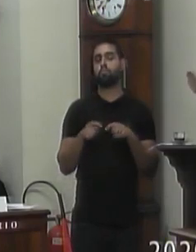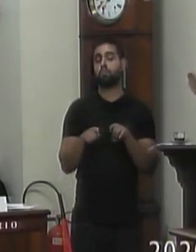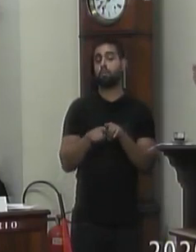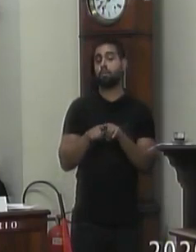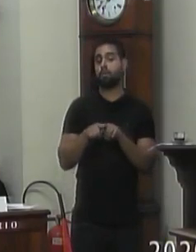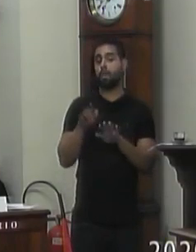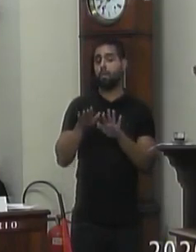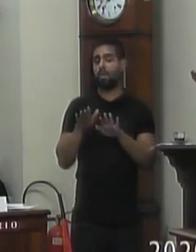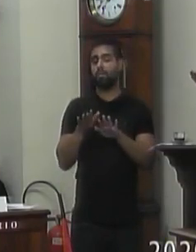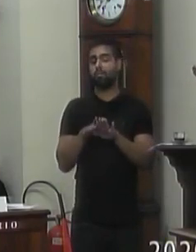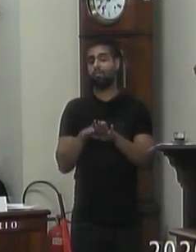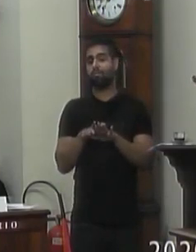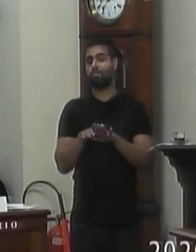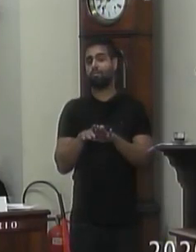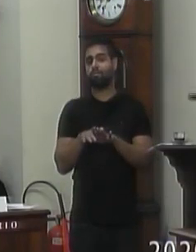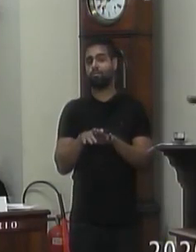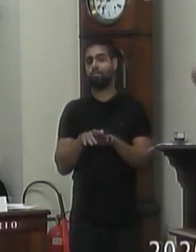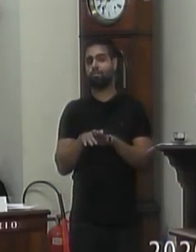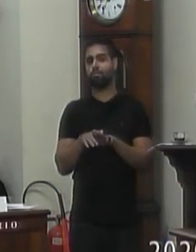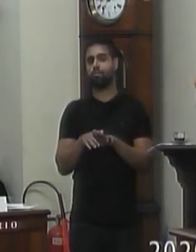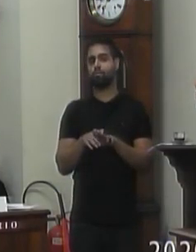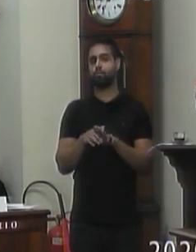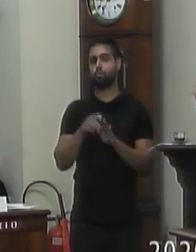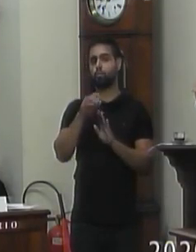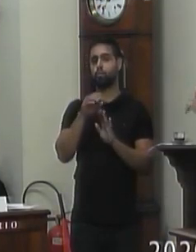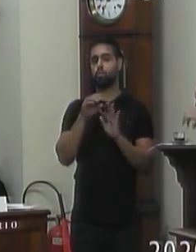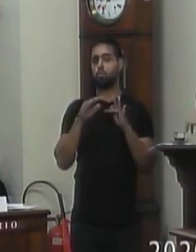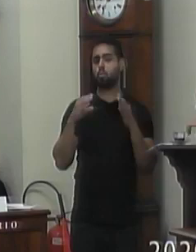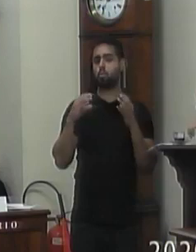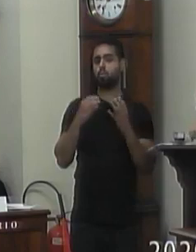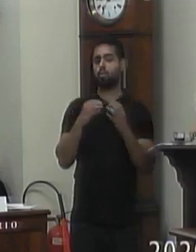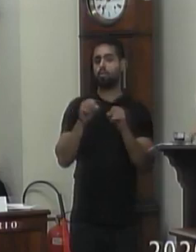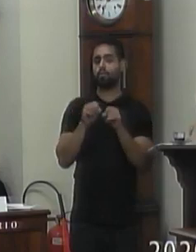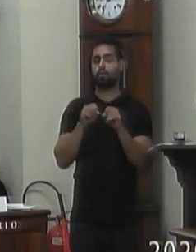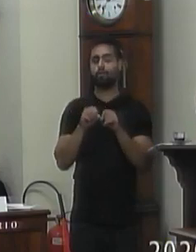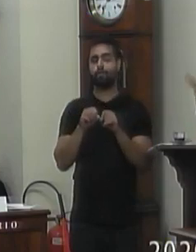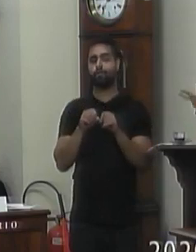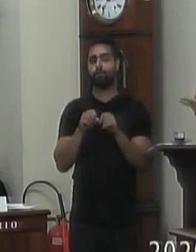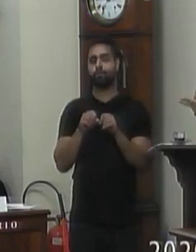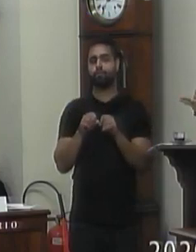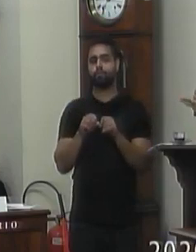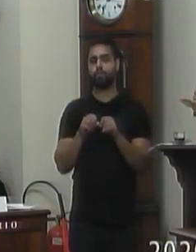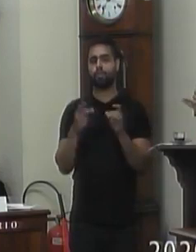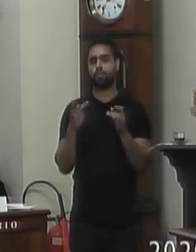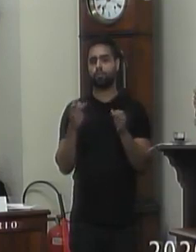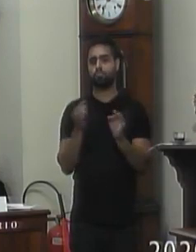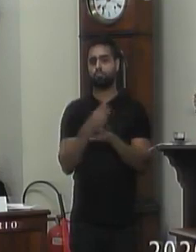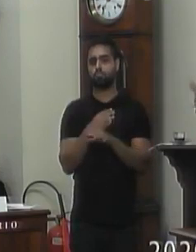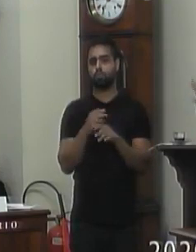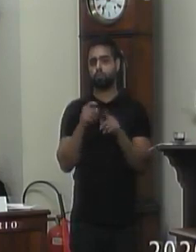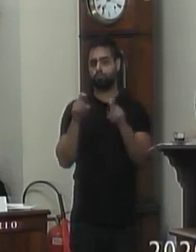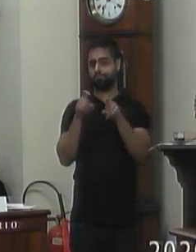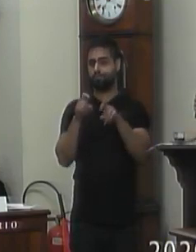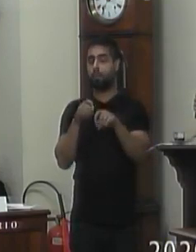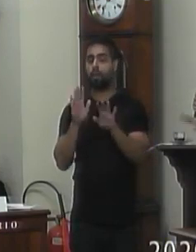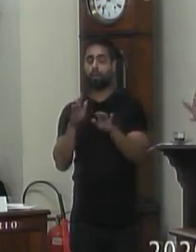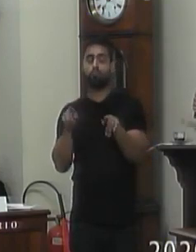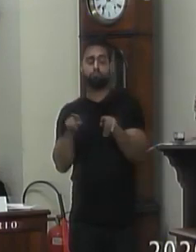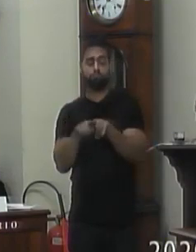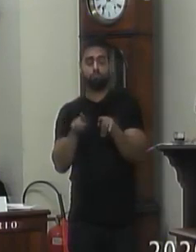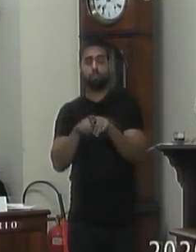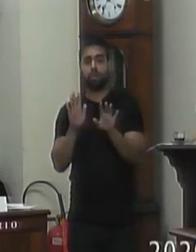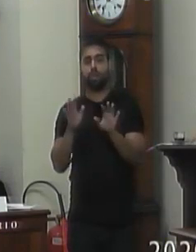depende também da parte do conselho de fazer a homologação no sistema, tá? Mas também já